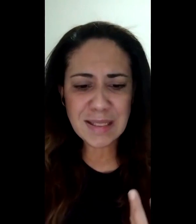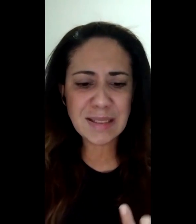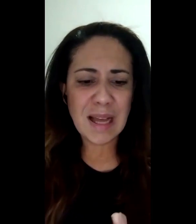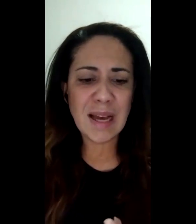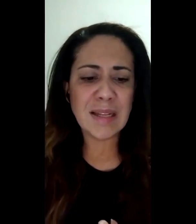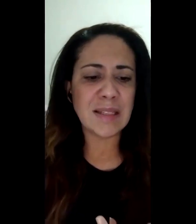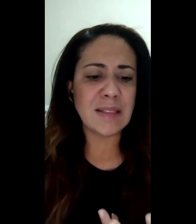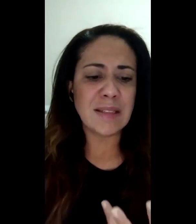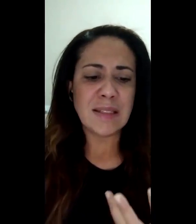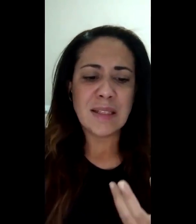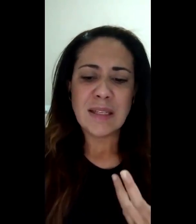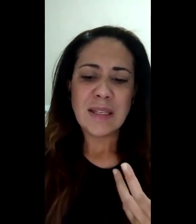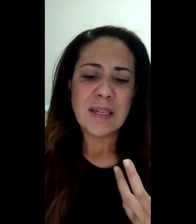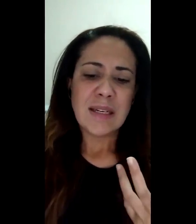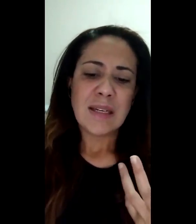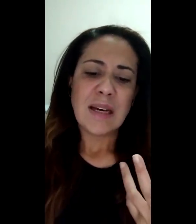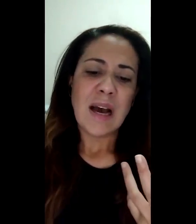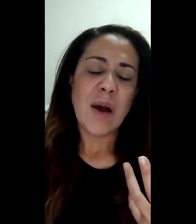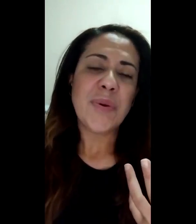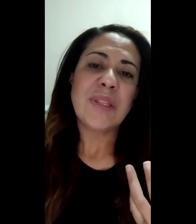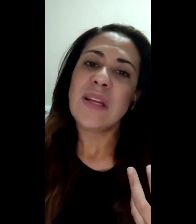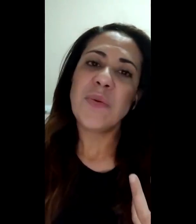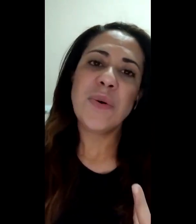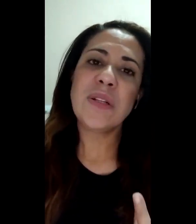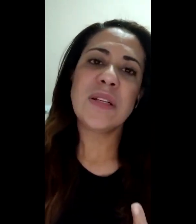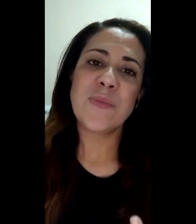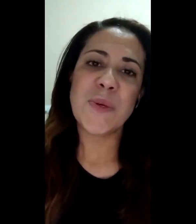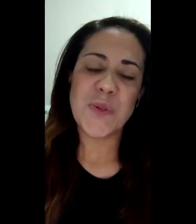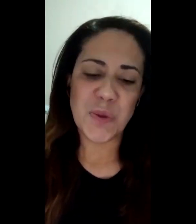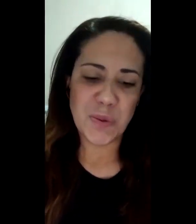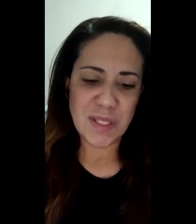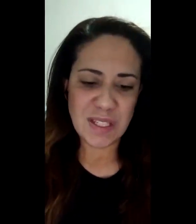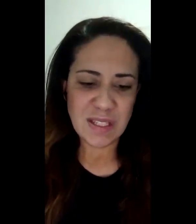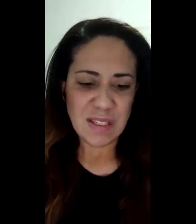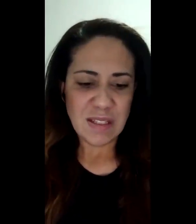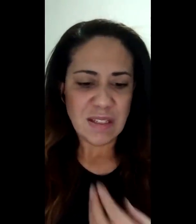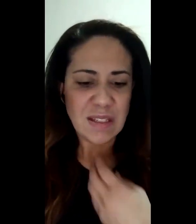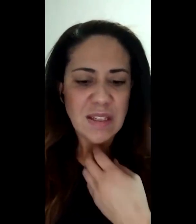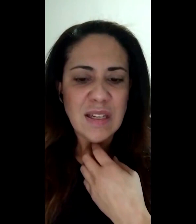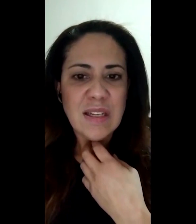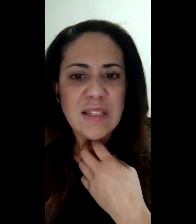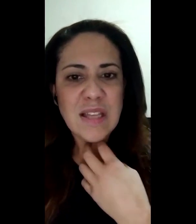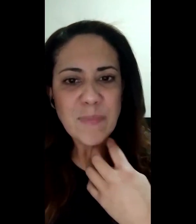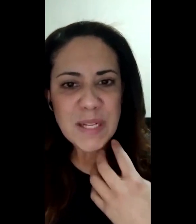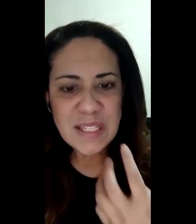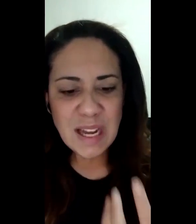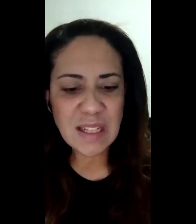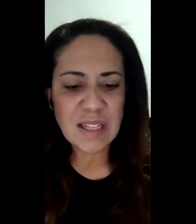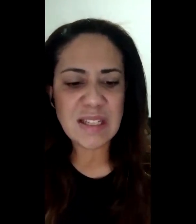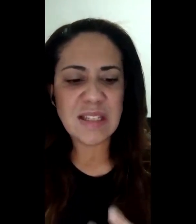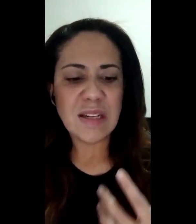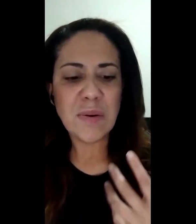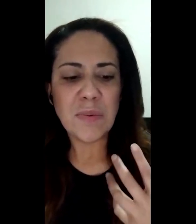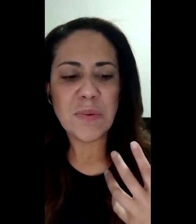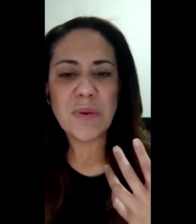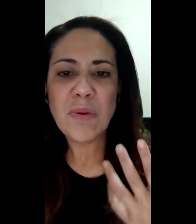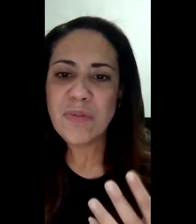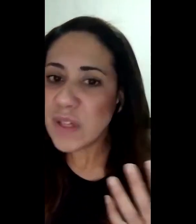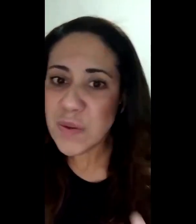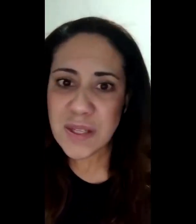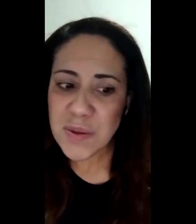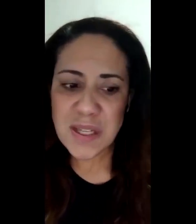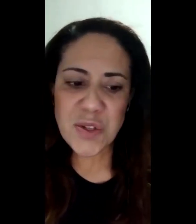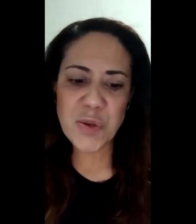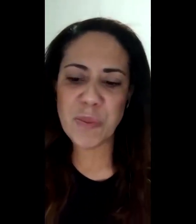sem se atentarem ao interior das pessoas, sem prestar atenção